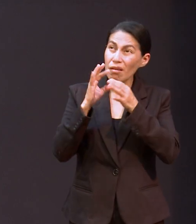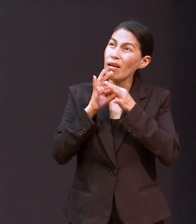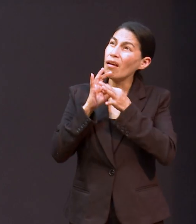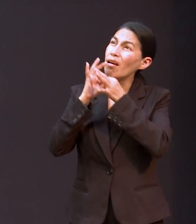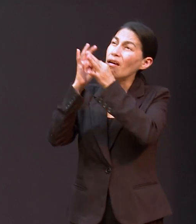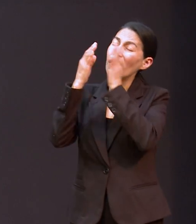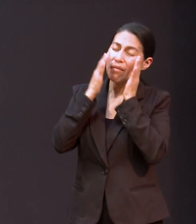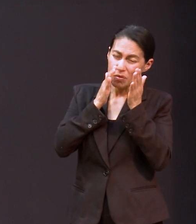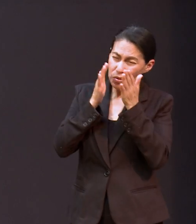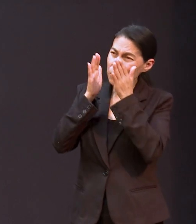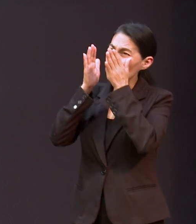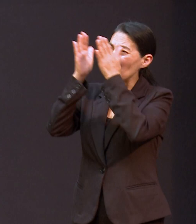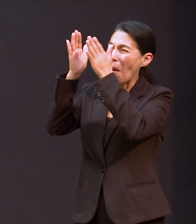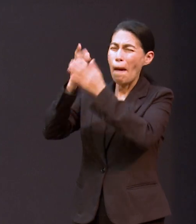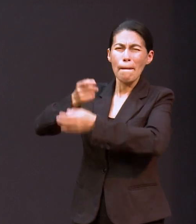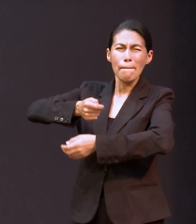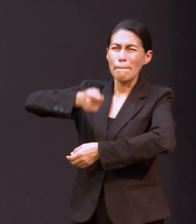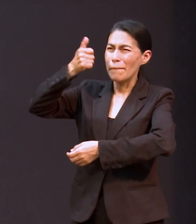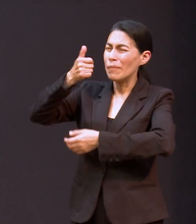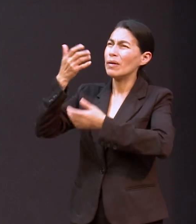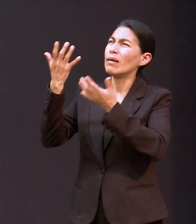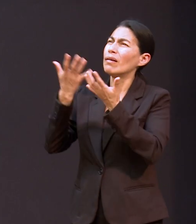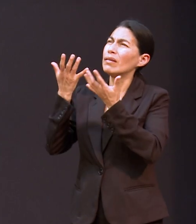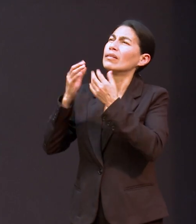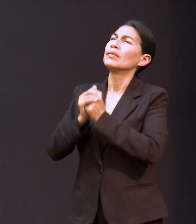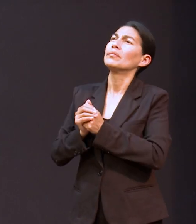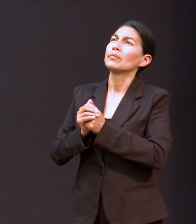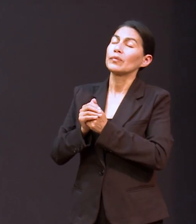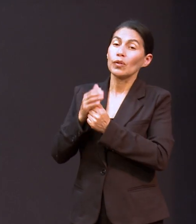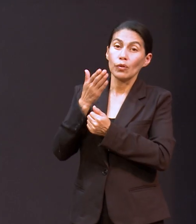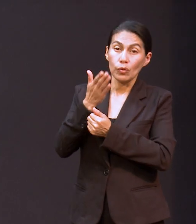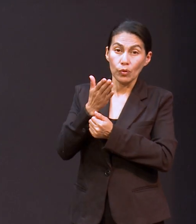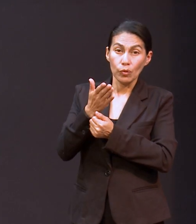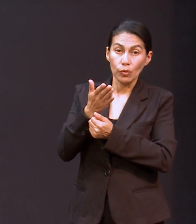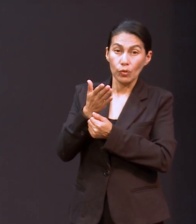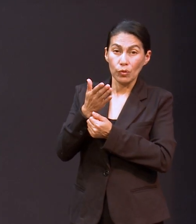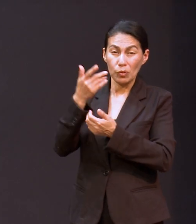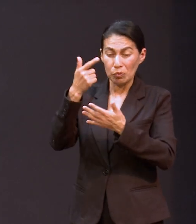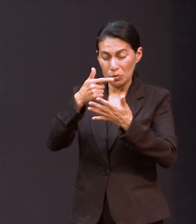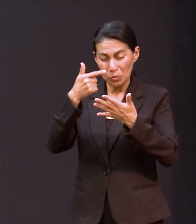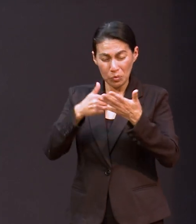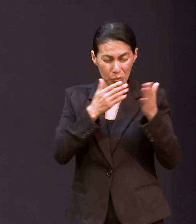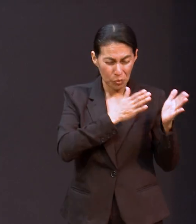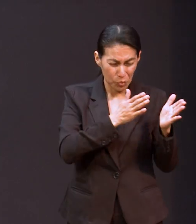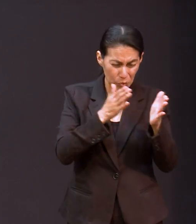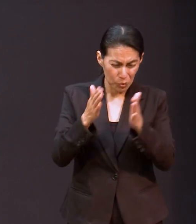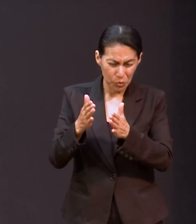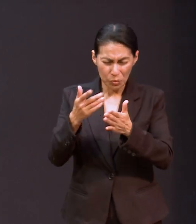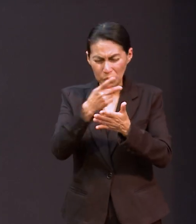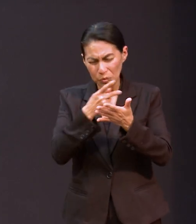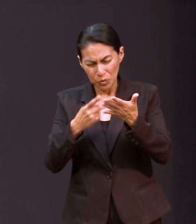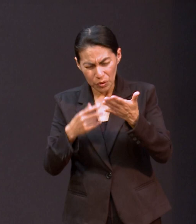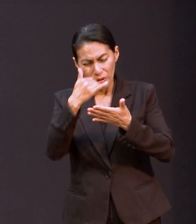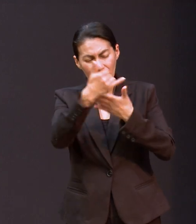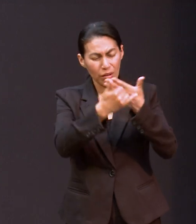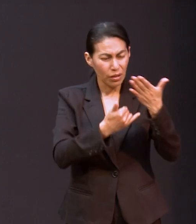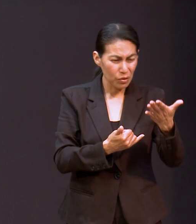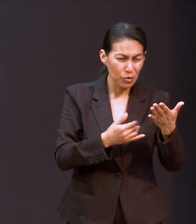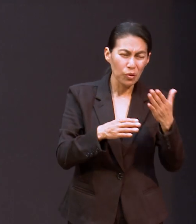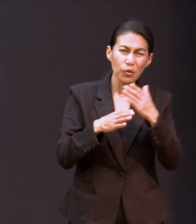todas las mañanas haz de esto tu primer trabajo y con todo tu agenda tus